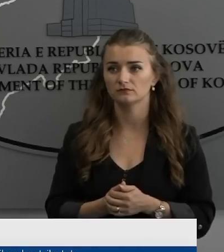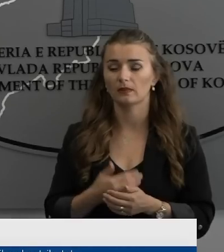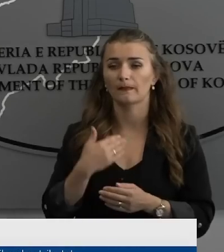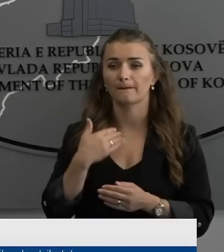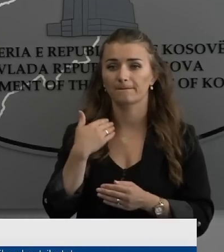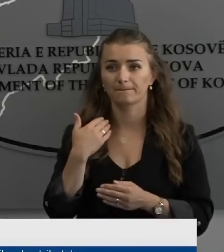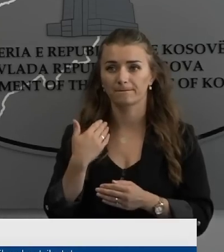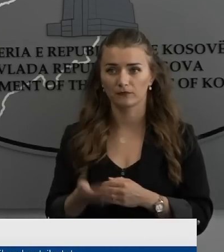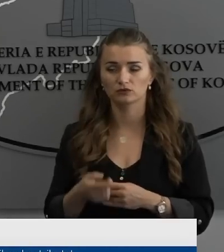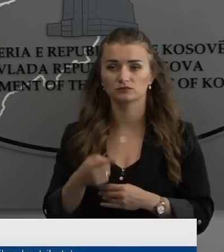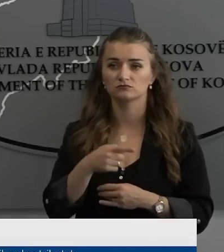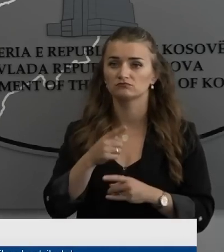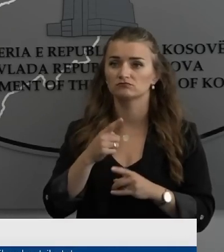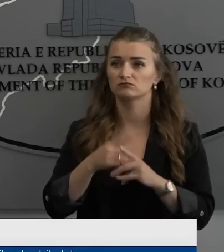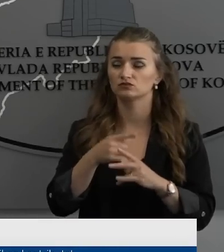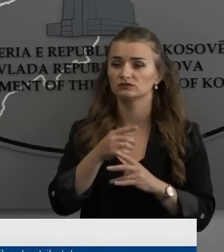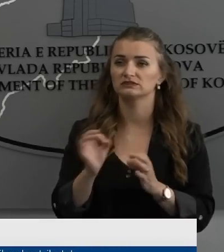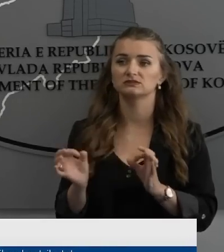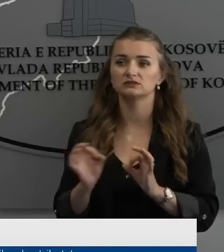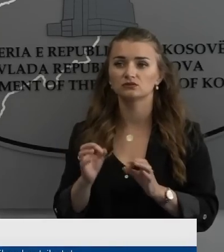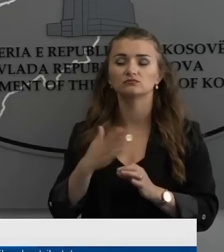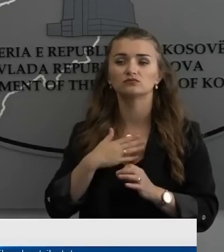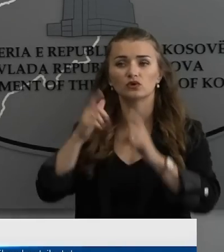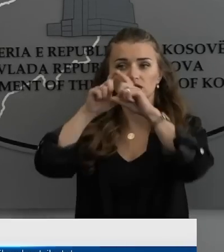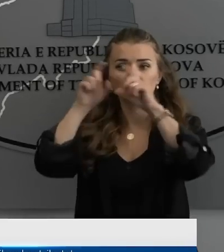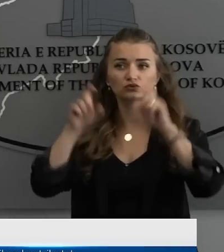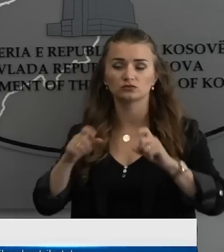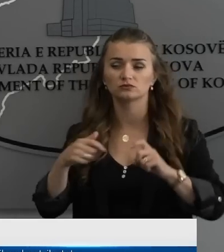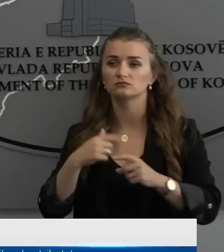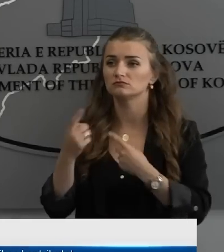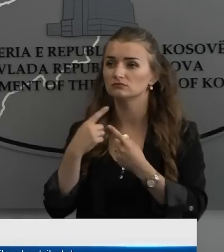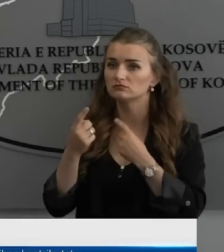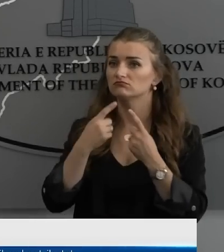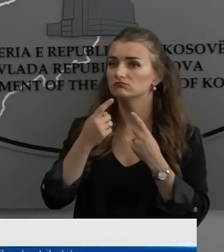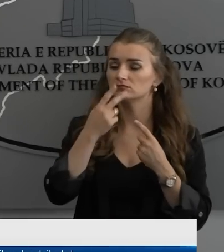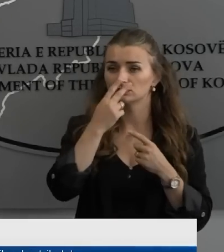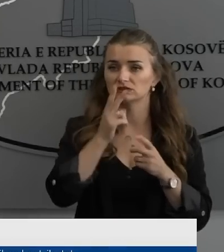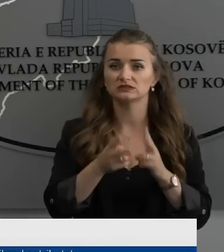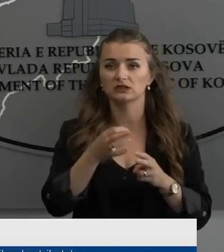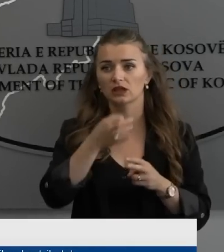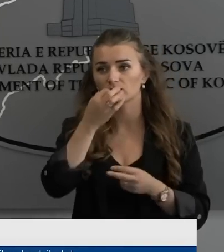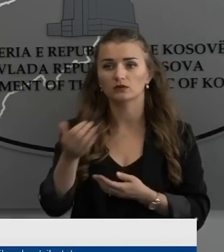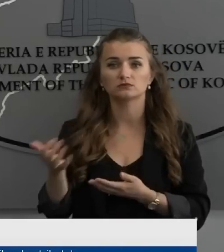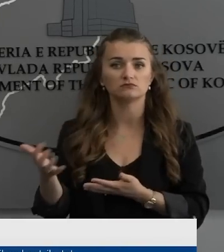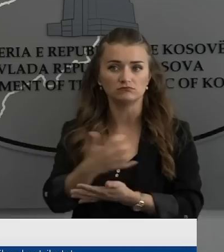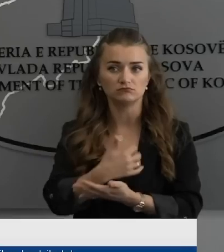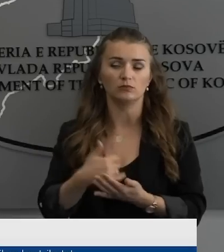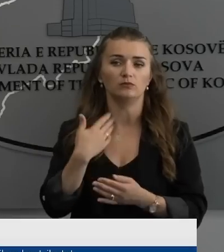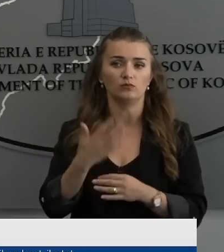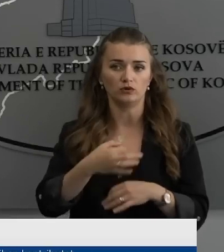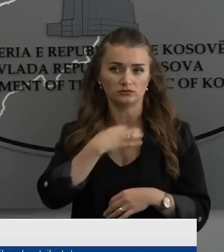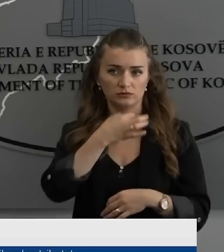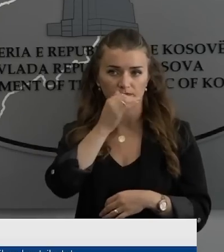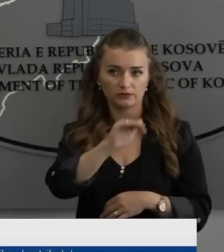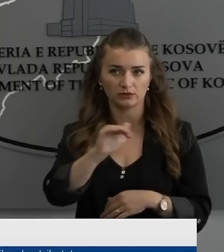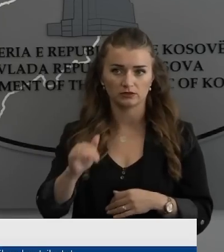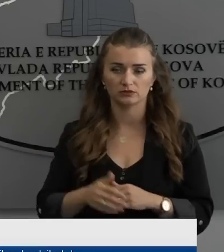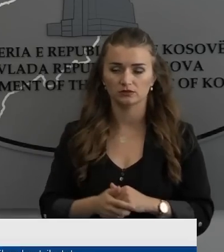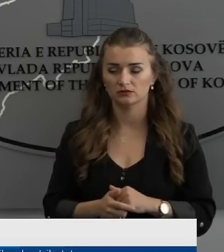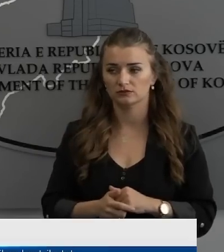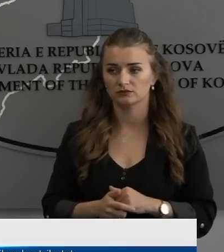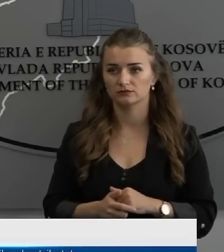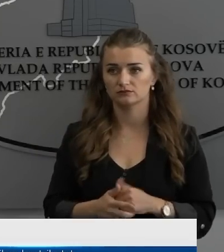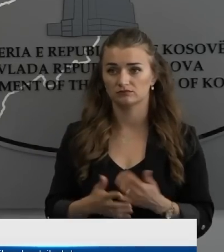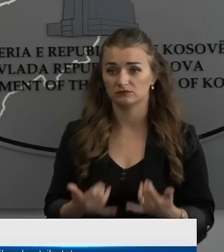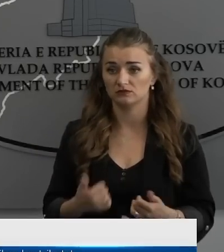sigurisë, do të mund të japim fjalën përfundimtare. Tash jemi duke grumbulluar të dhëna, duke grumbulluar informacion. Dhe nuk është mirë të